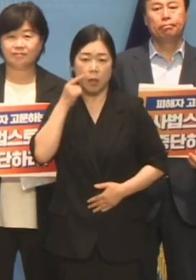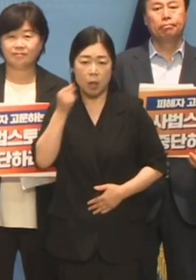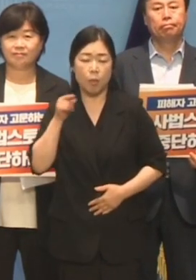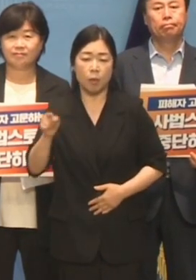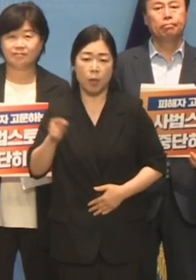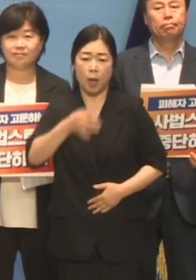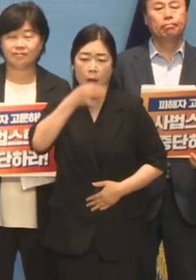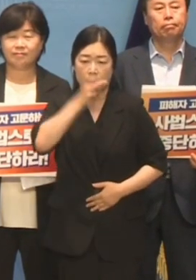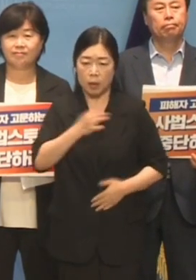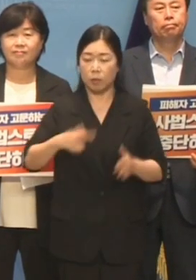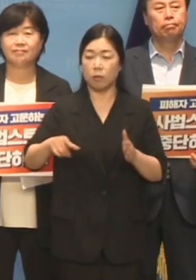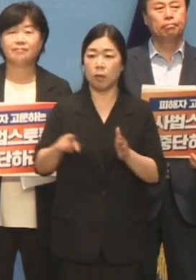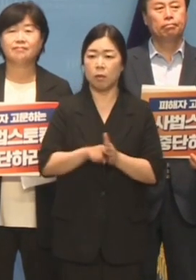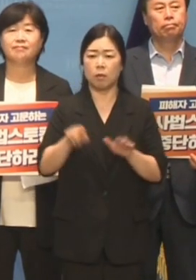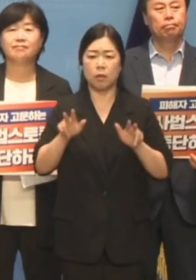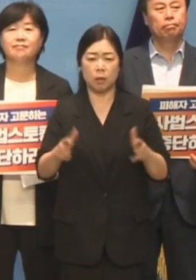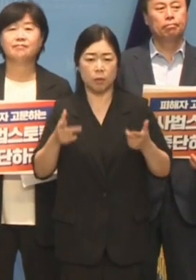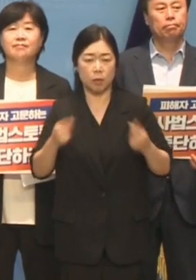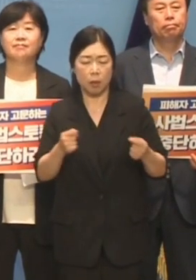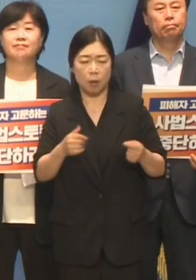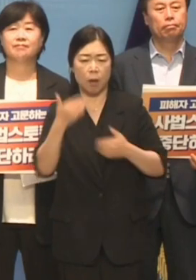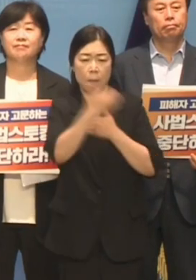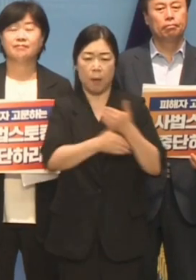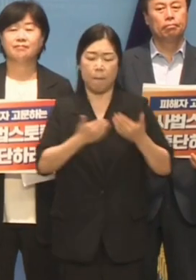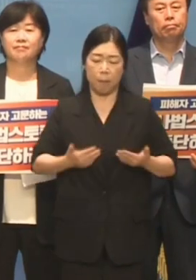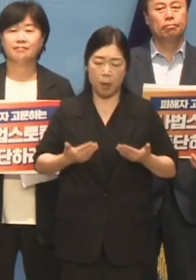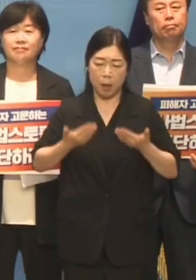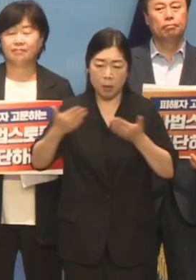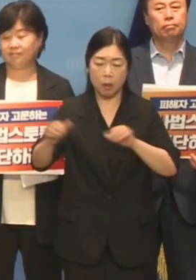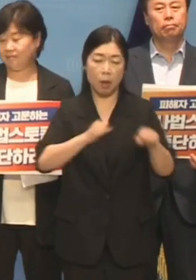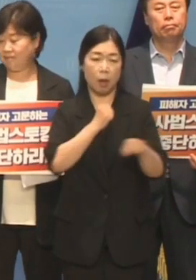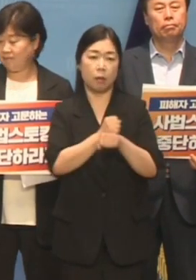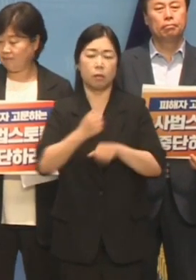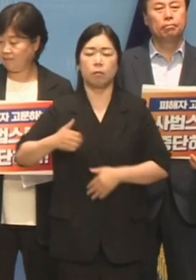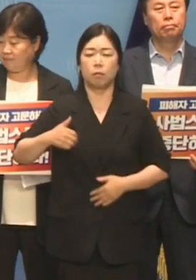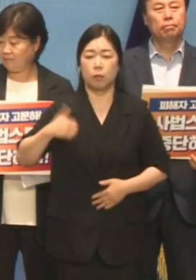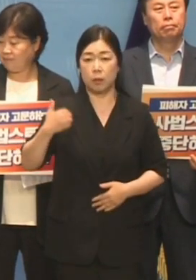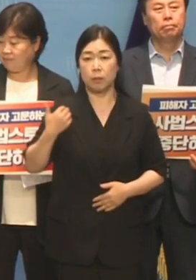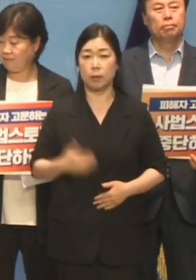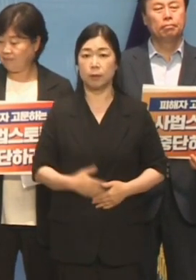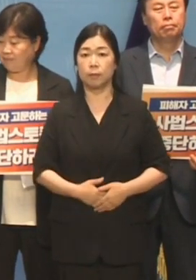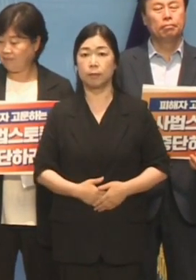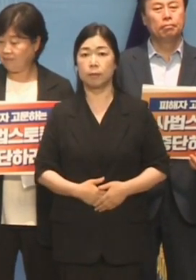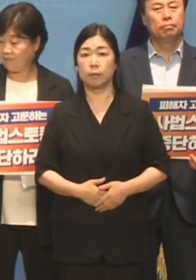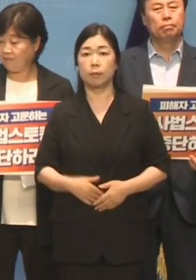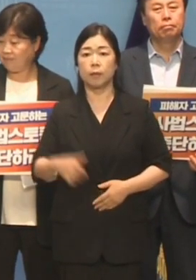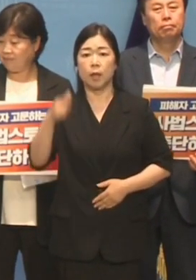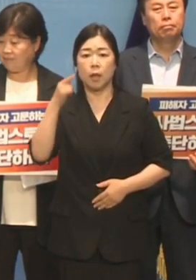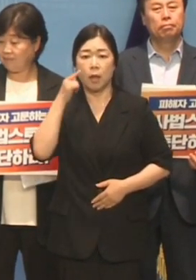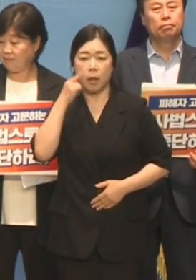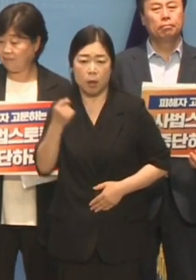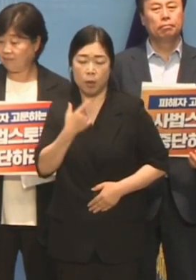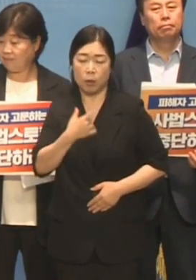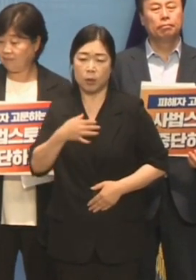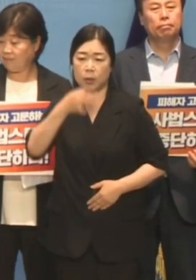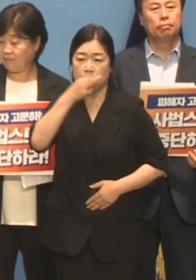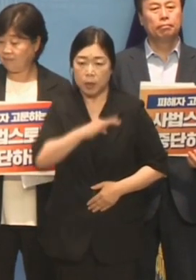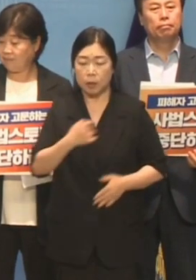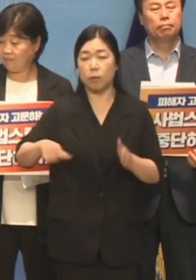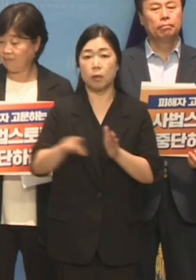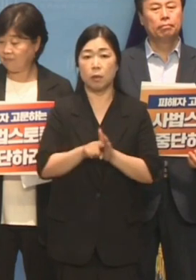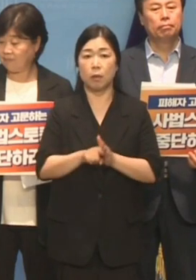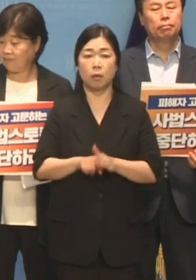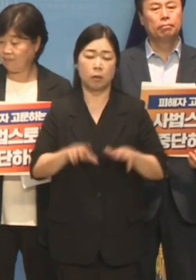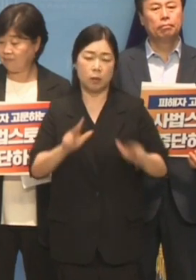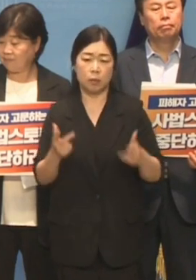일본의 이익을 위해서 이렇게 몸바쳐서 일하는지 모르겠습니다. 일본의 이익을 위해서